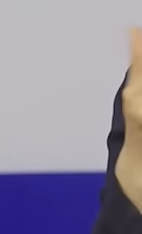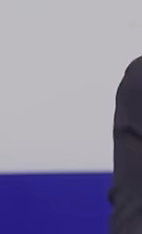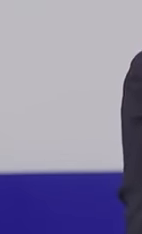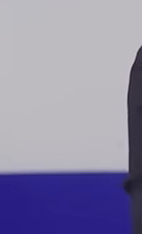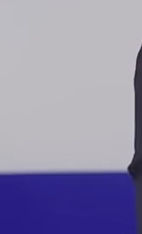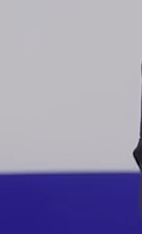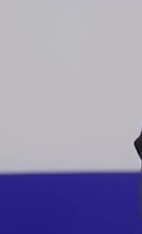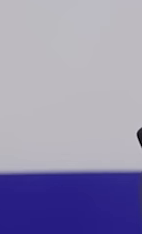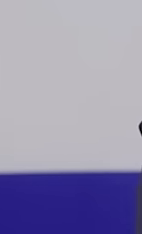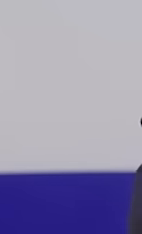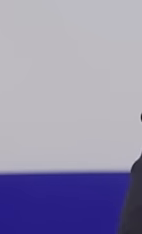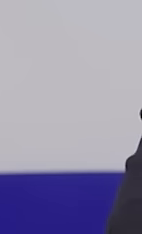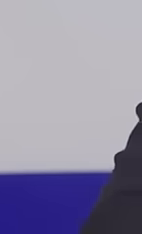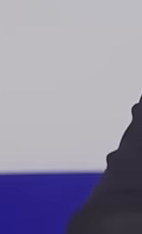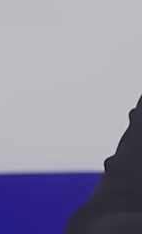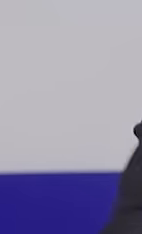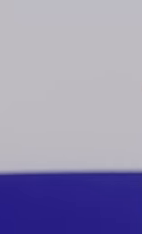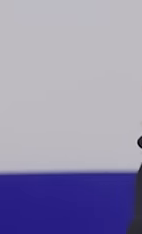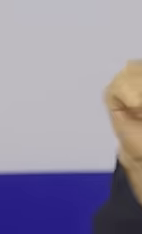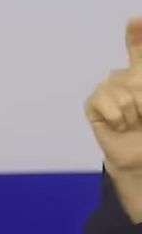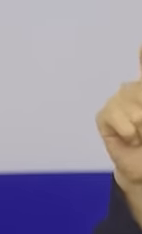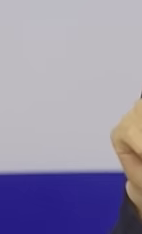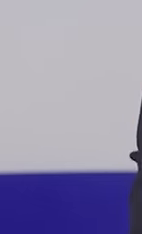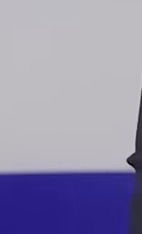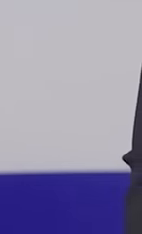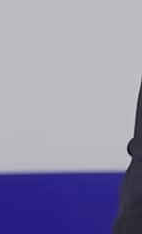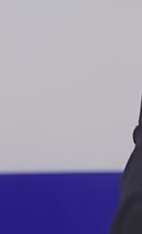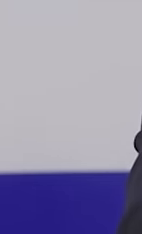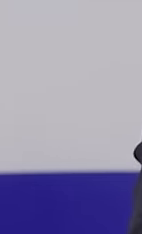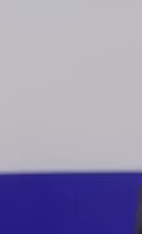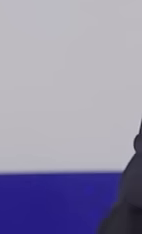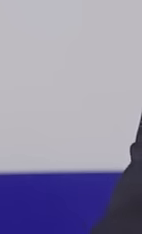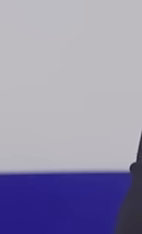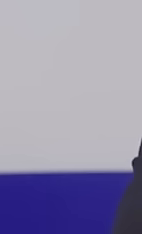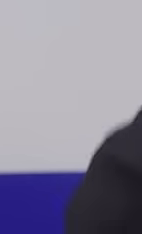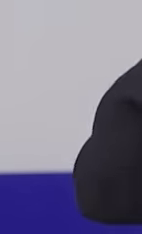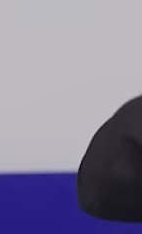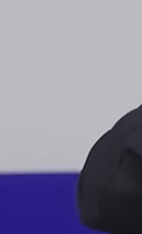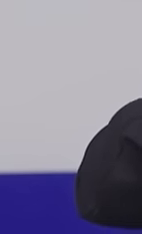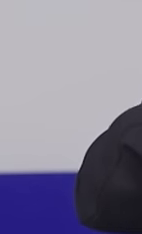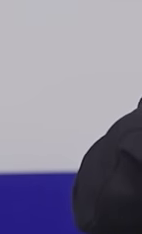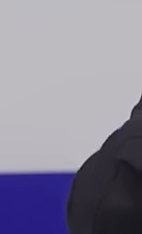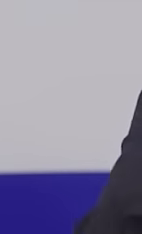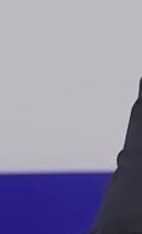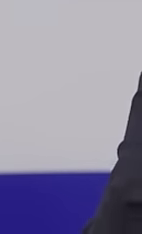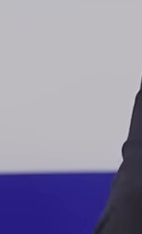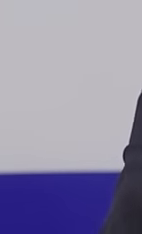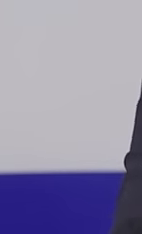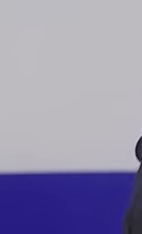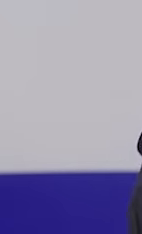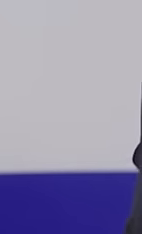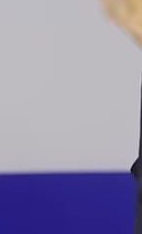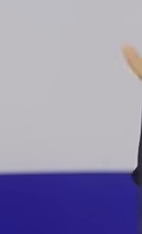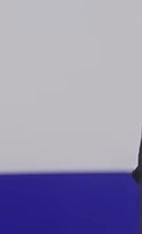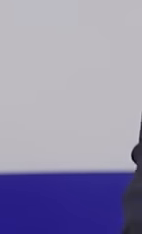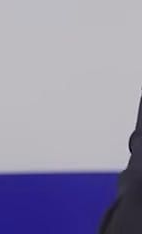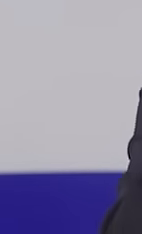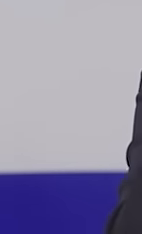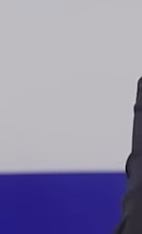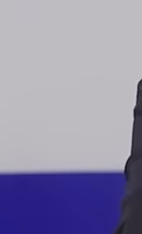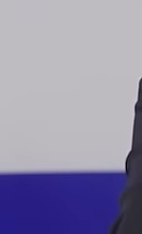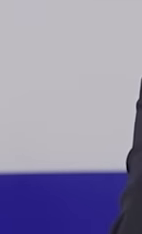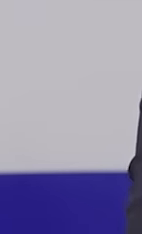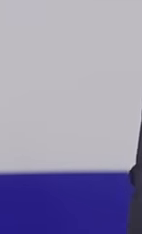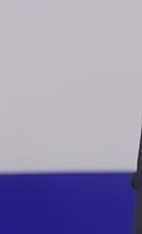낙후된 그리고 가장 빨리 인구가 줄어드는 그 면 단위에 1인당 월 15만 원씩을 지원하는